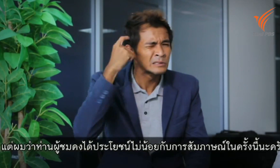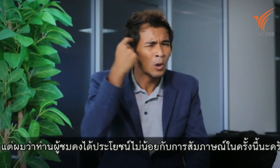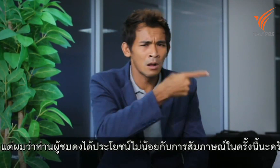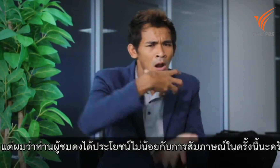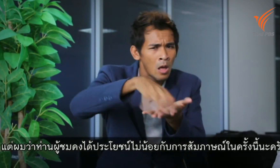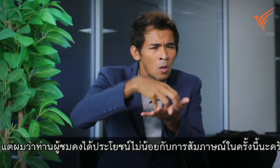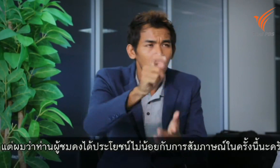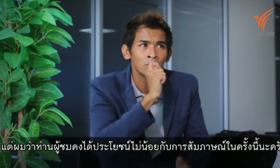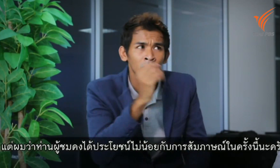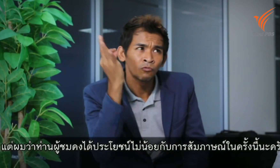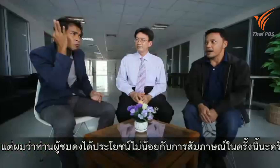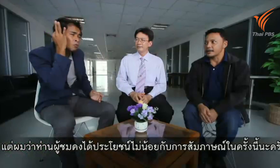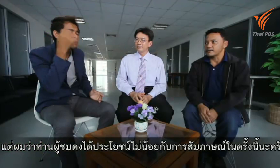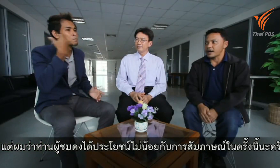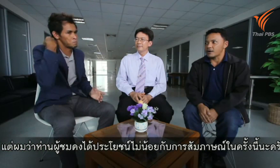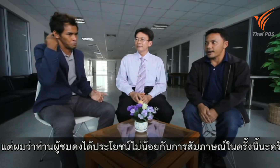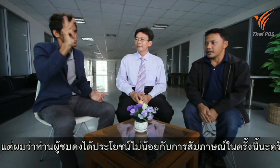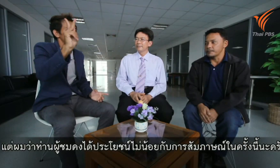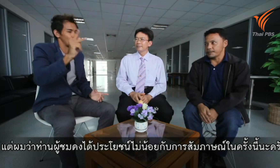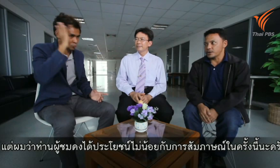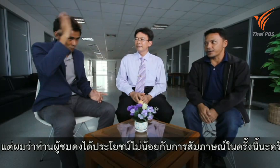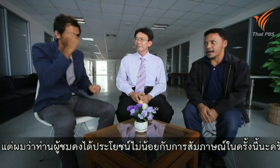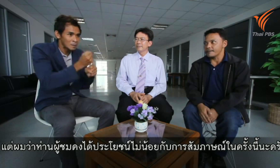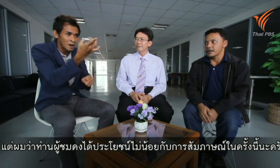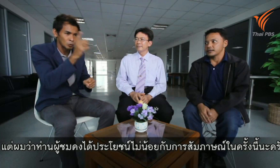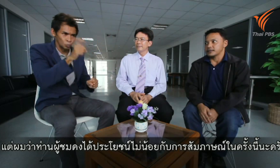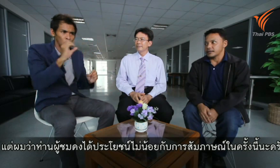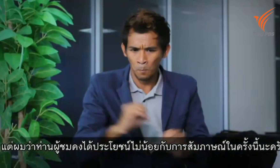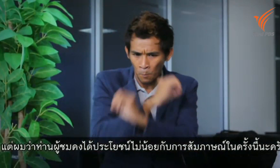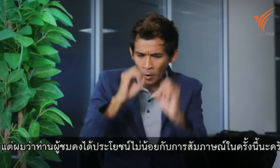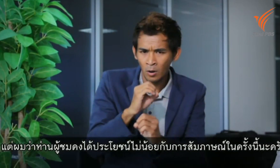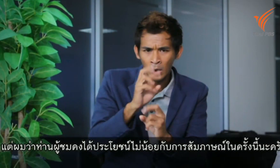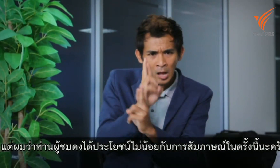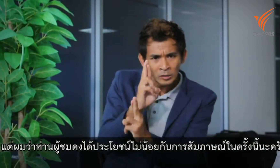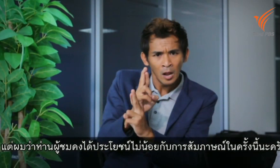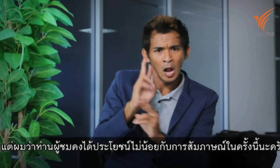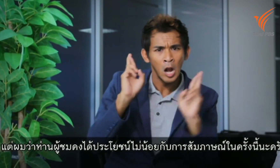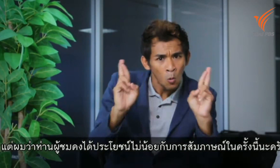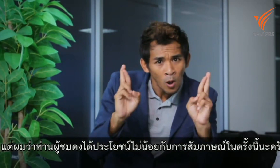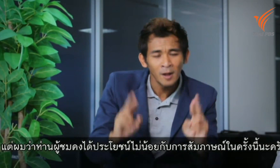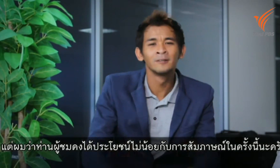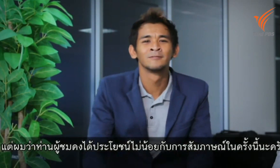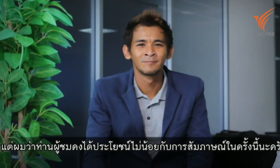แต่ผมว่าท่านผู้ชมคงได้รับประโยชน์ไม่น้อยกับการสัมภาษณ์ในครั้งนี้นะครับ